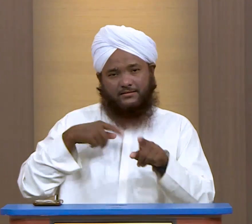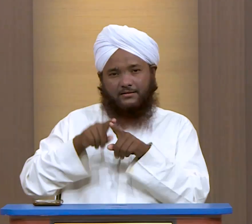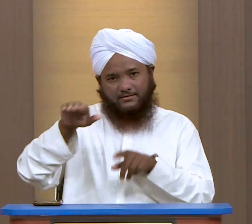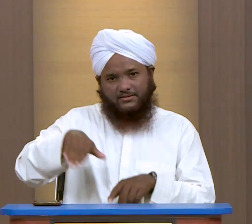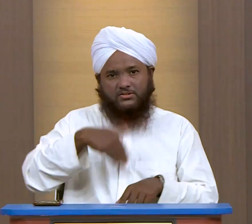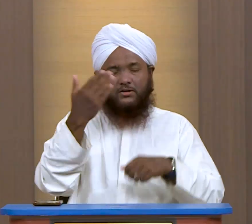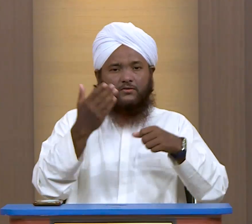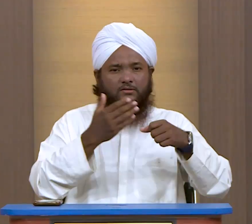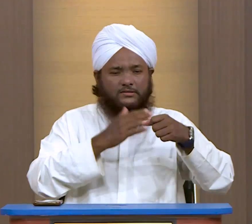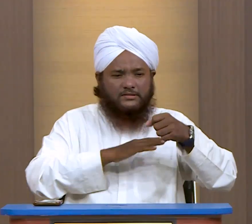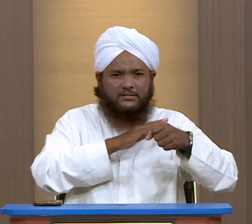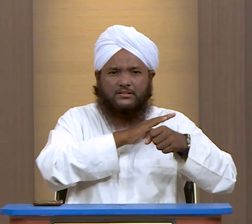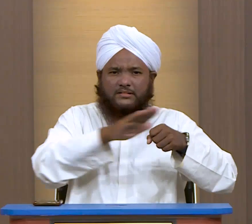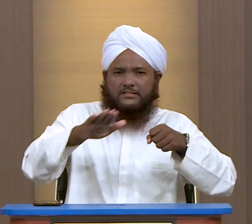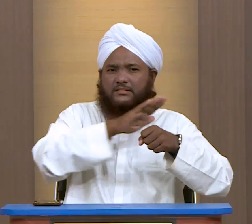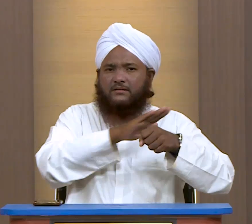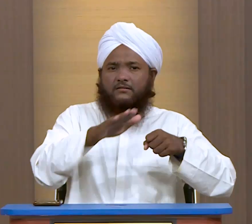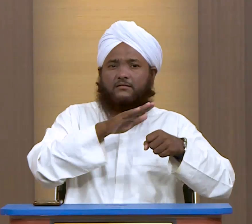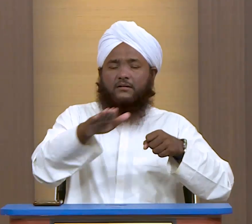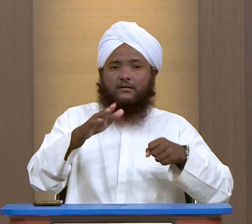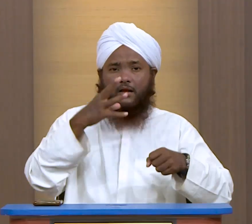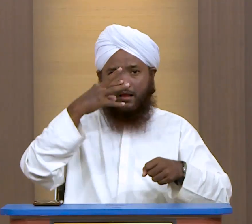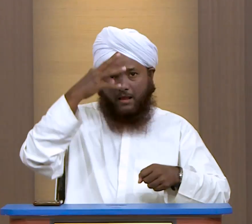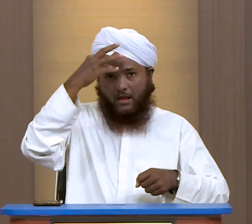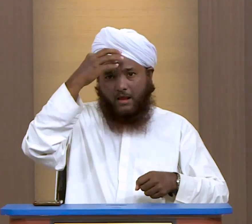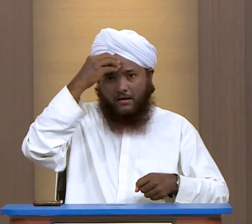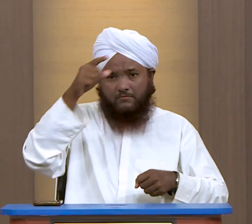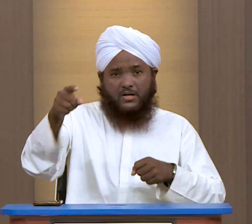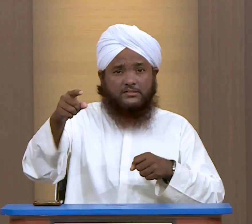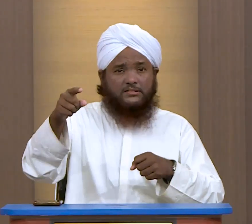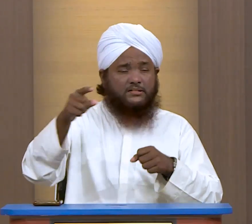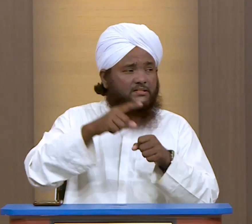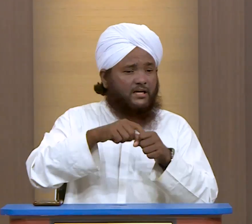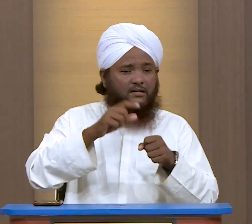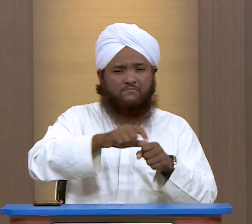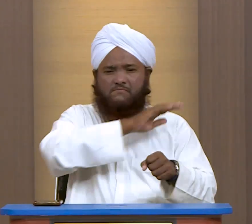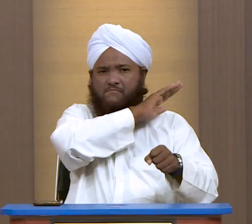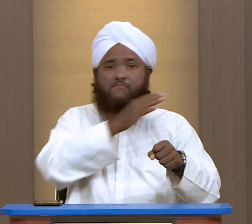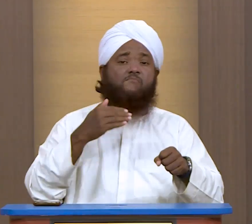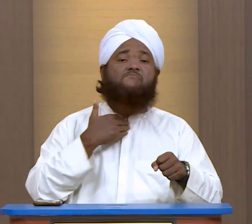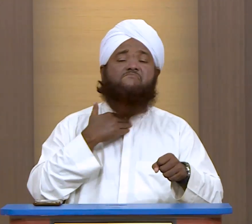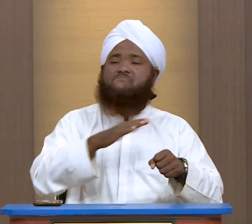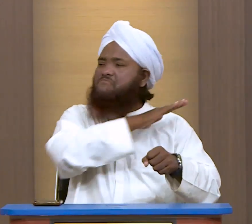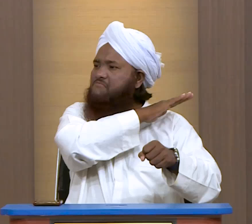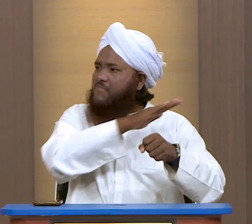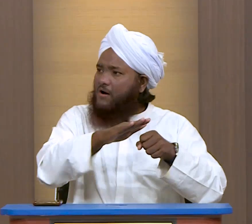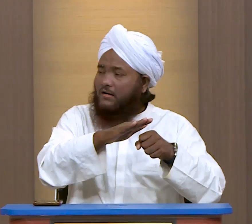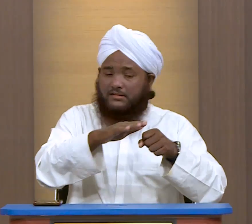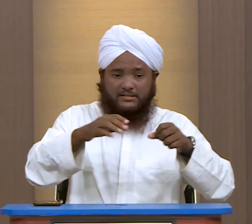کاٹتے موقع پا کر ماں کا رخ کر کے جو ہی اس پر کلہاڑی کا وار کرنا چاہا، ایک دم زمین نے اس